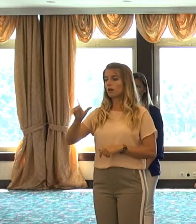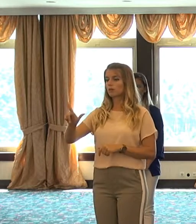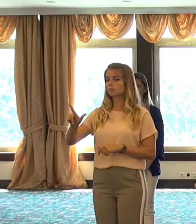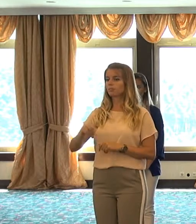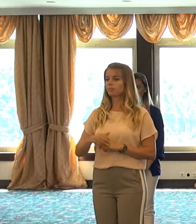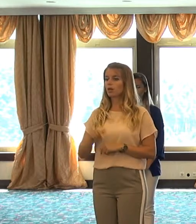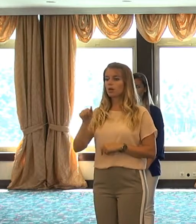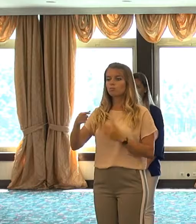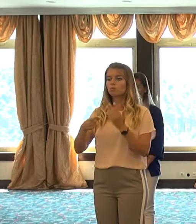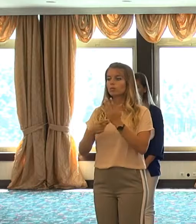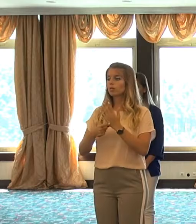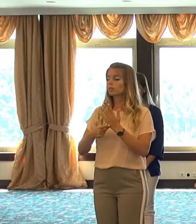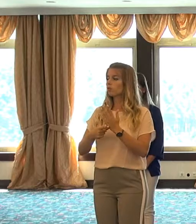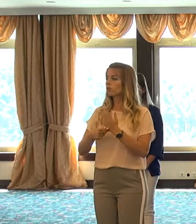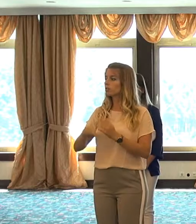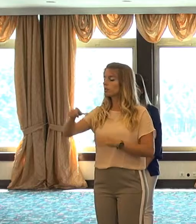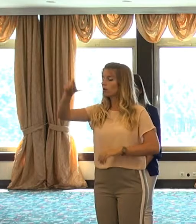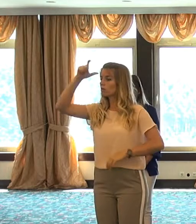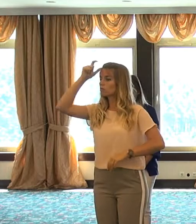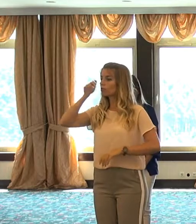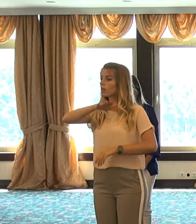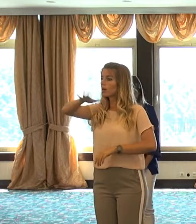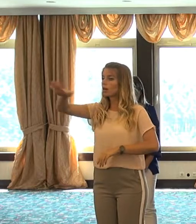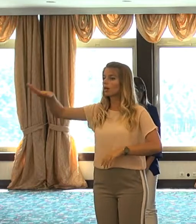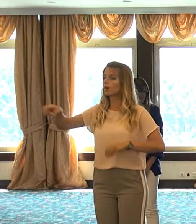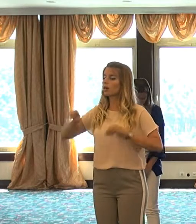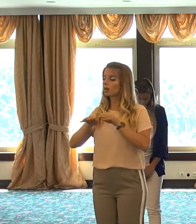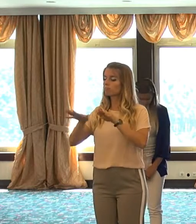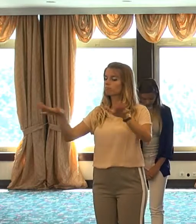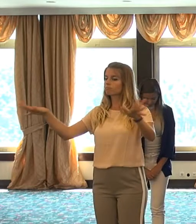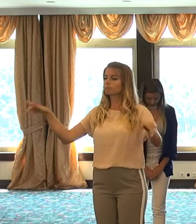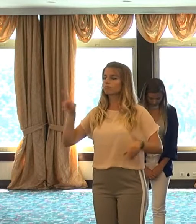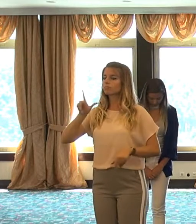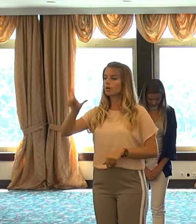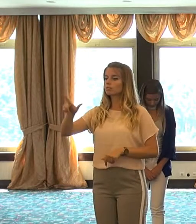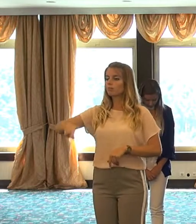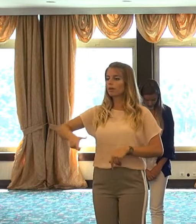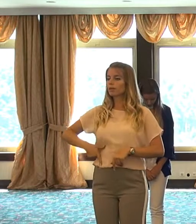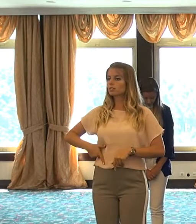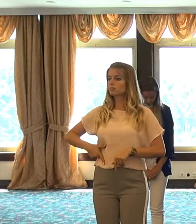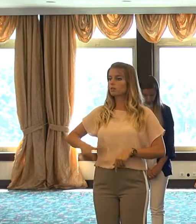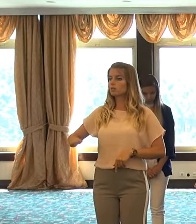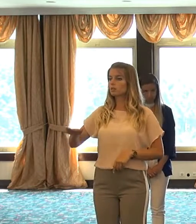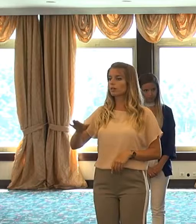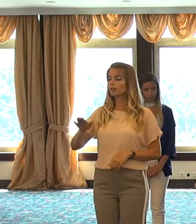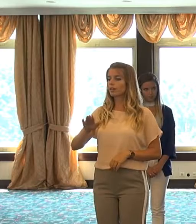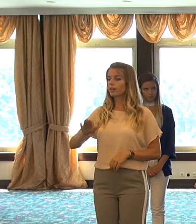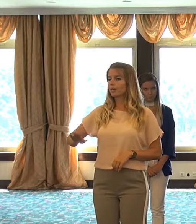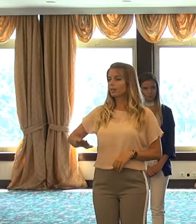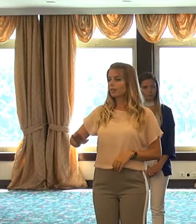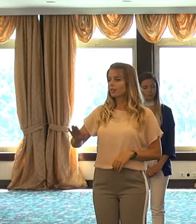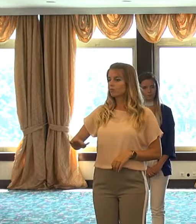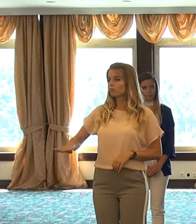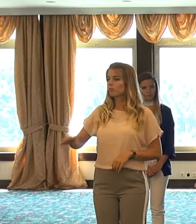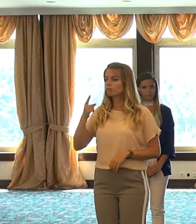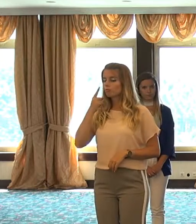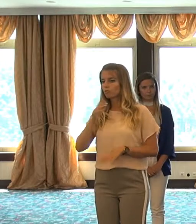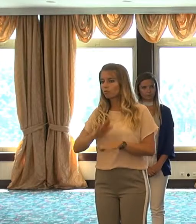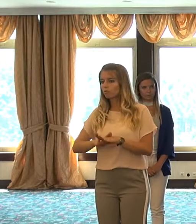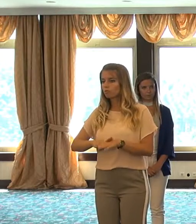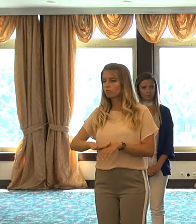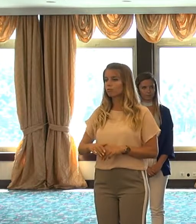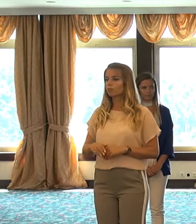Bu teknoloji imkanlarının Türkiye genelinde yaygınlaşmasına ihtiyacımız var. İzmir'deki çocuk kullanıyorsa Hakkari'deki çocuk da kullanacak. Bunun